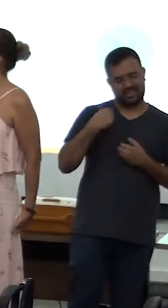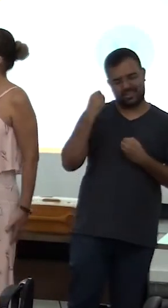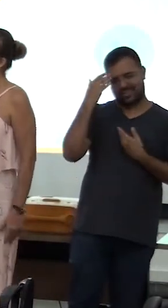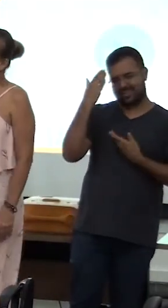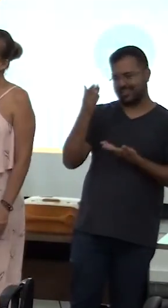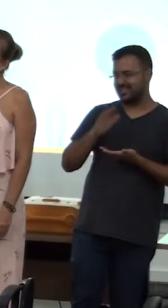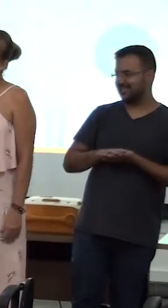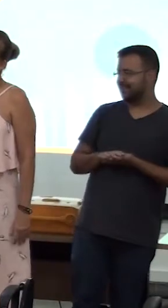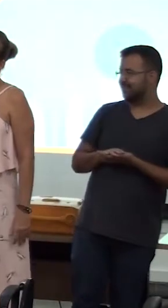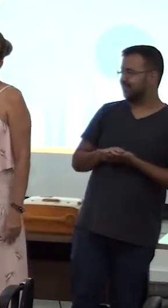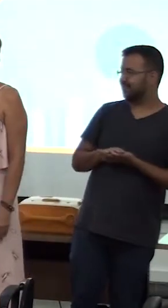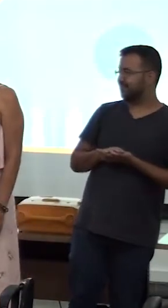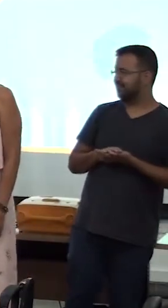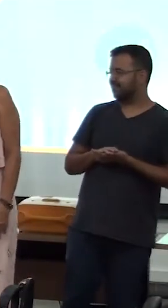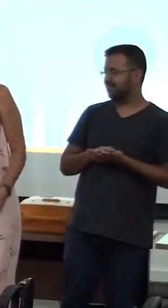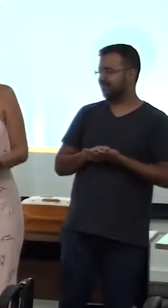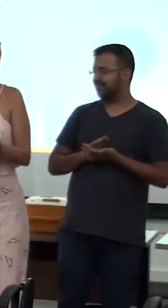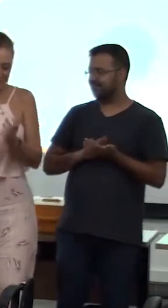agradeço.